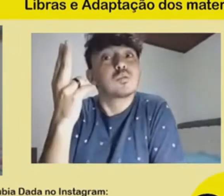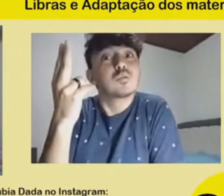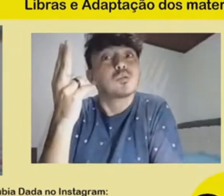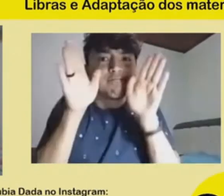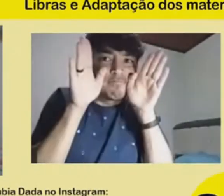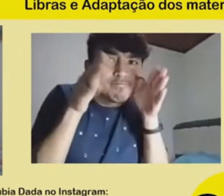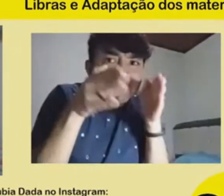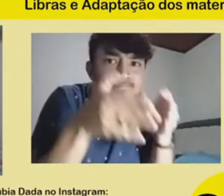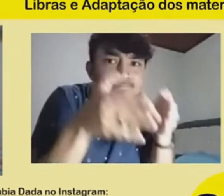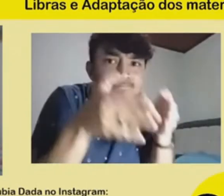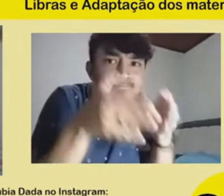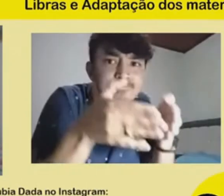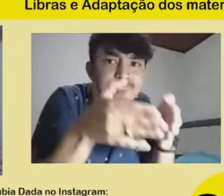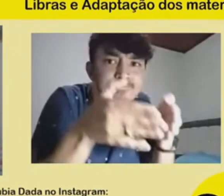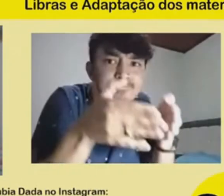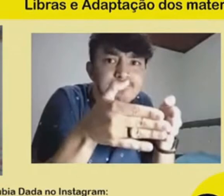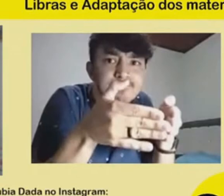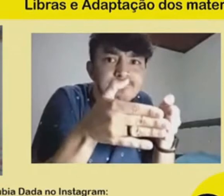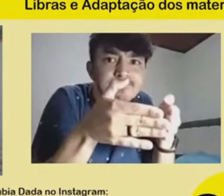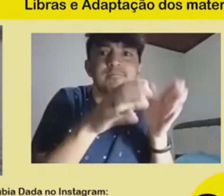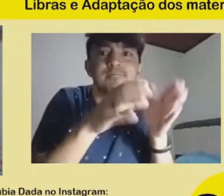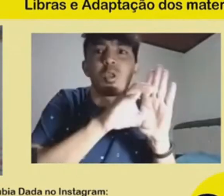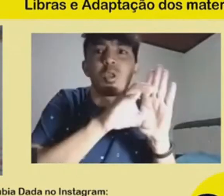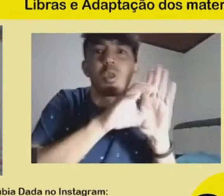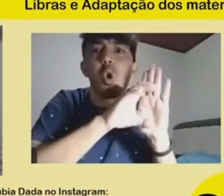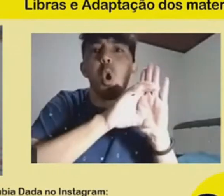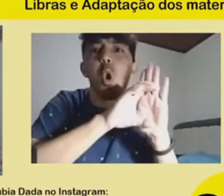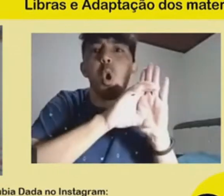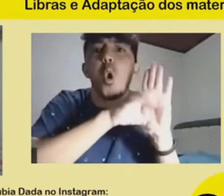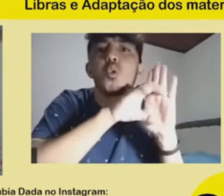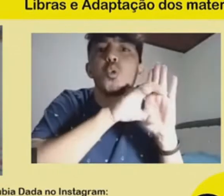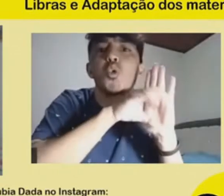A professora já ensinou de forma profissional,